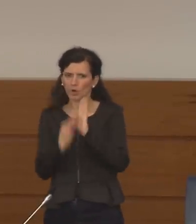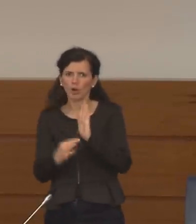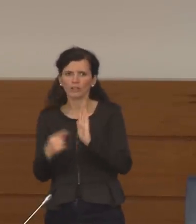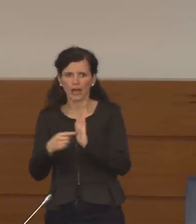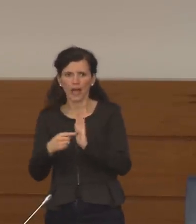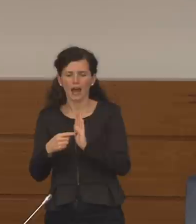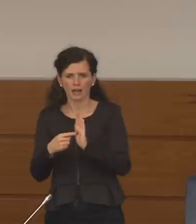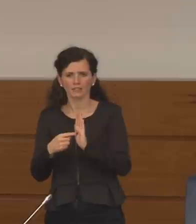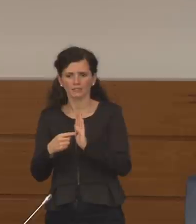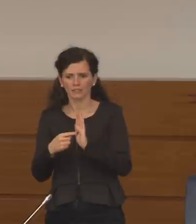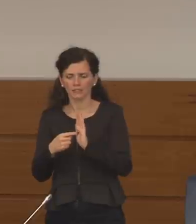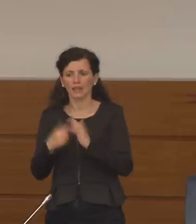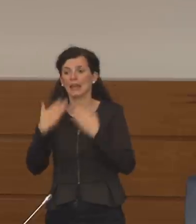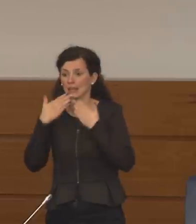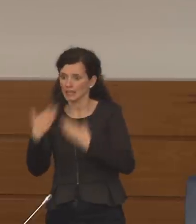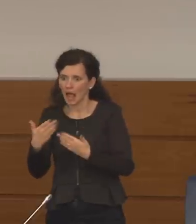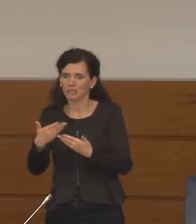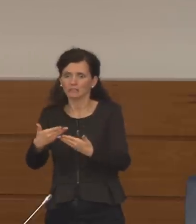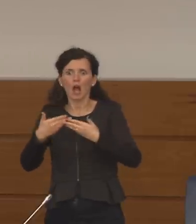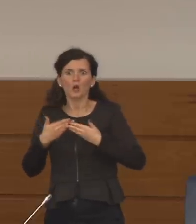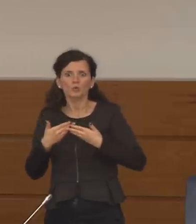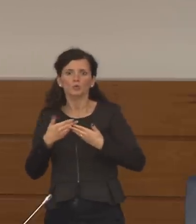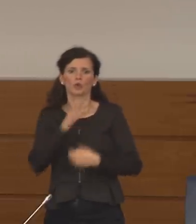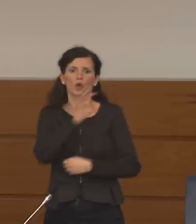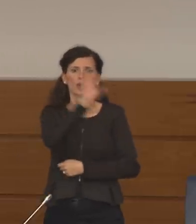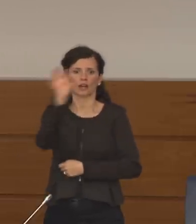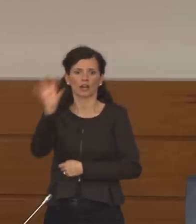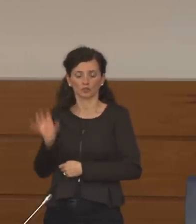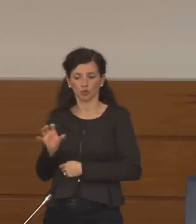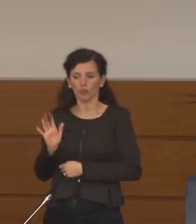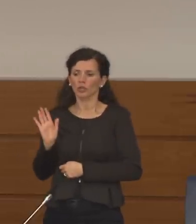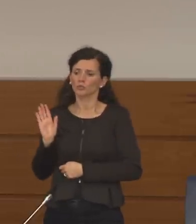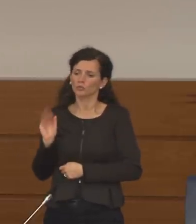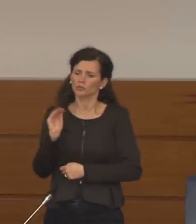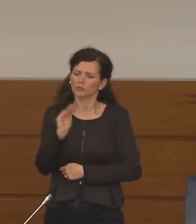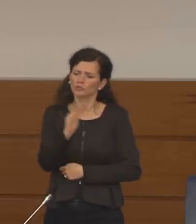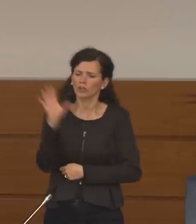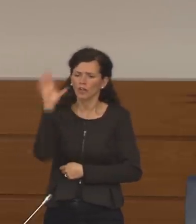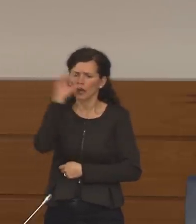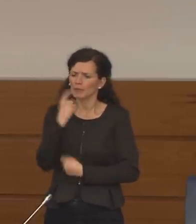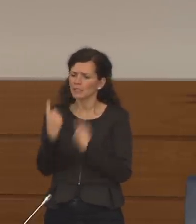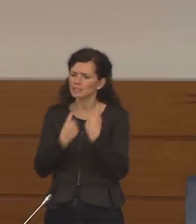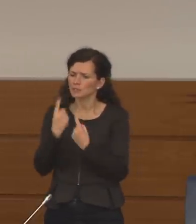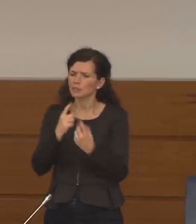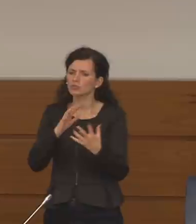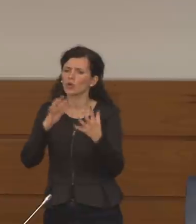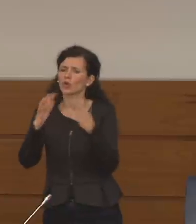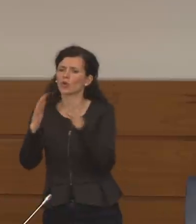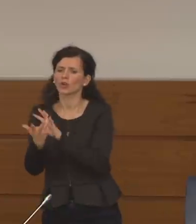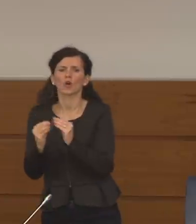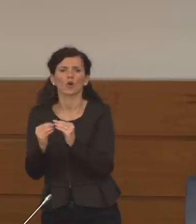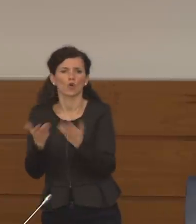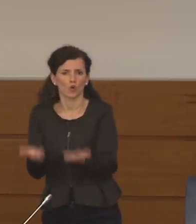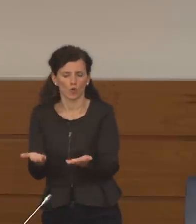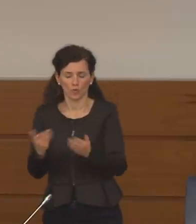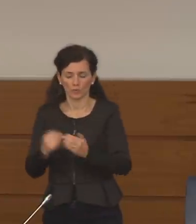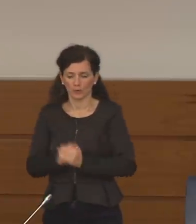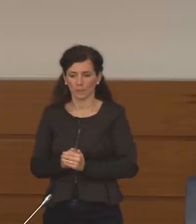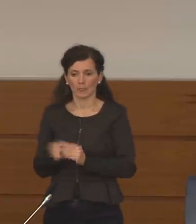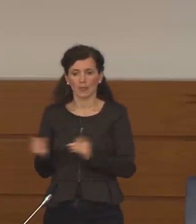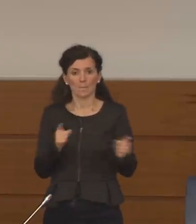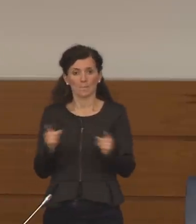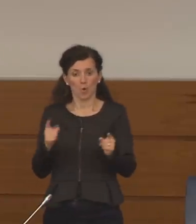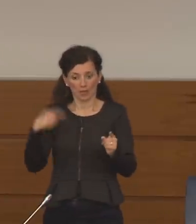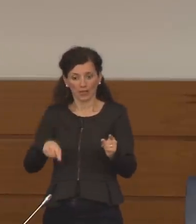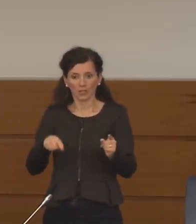grazie al contributo delle regioni quotidianamente per capire come va l'andamento in questo momento è difficile fare